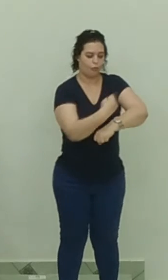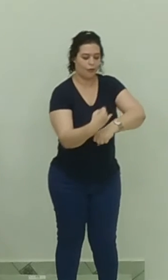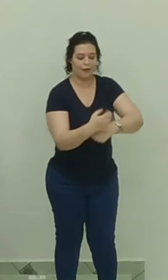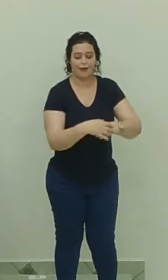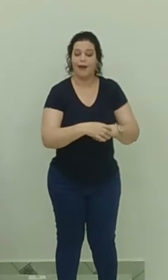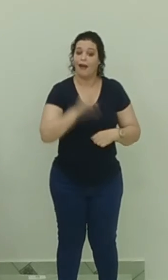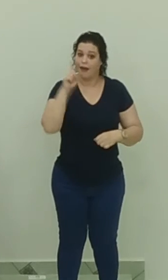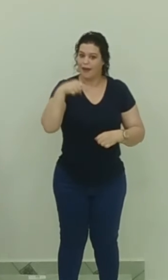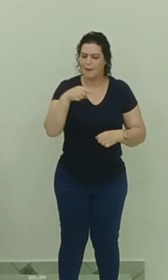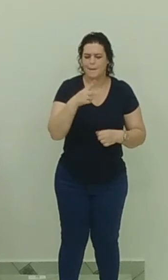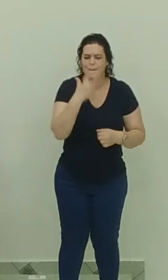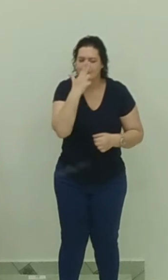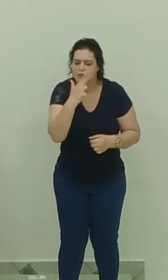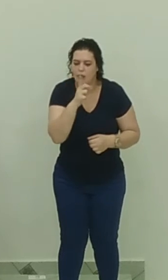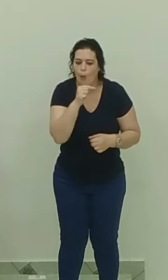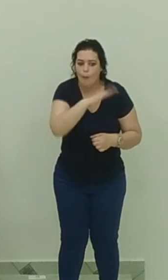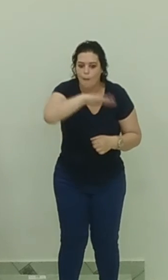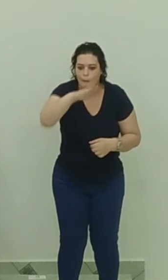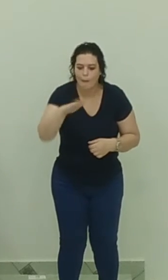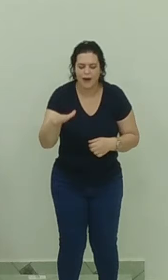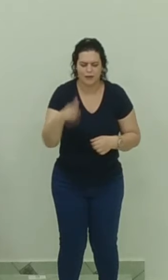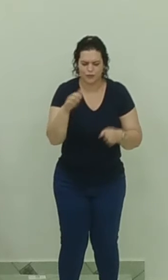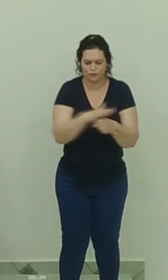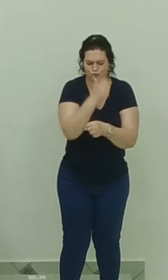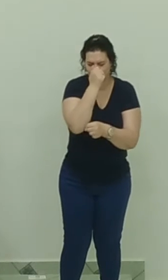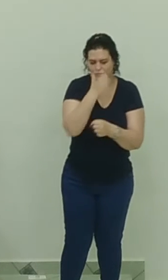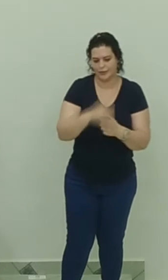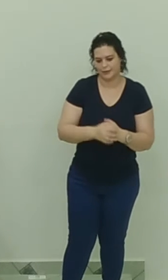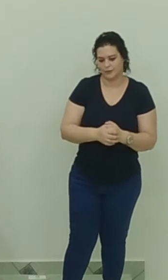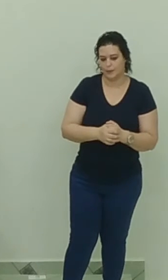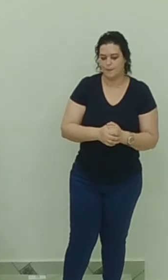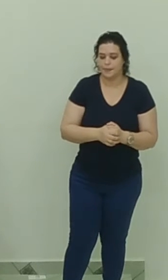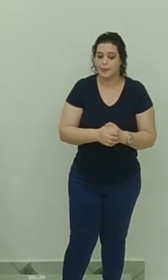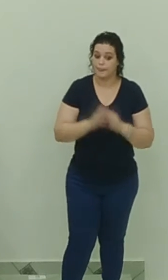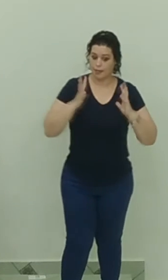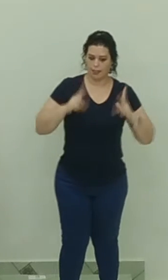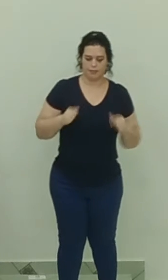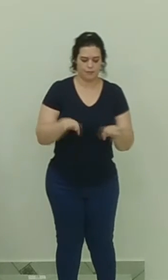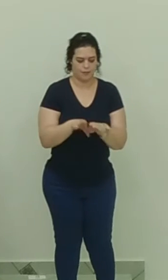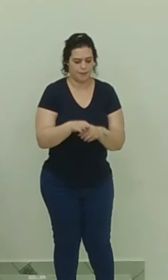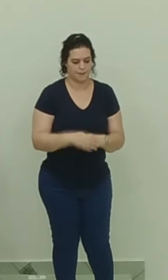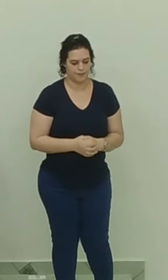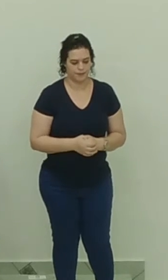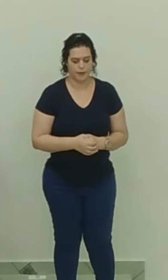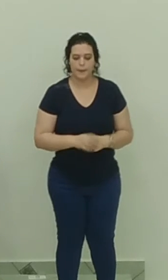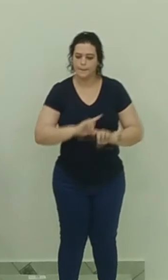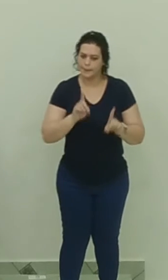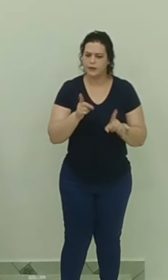um mar num rio, Deus pode fazer o que Ele quiser. Muito bem, olhamos para o líder